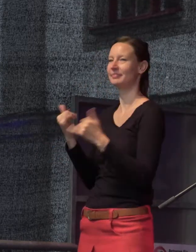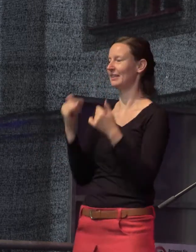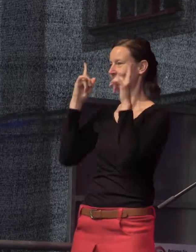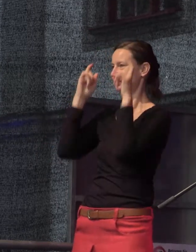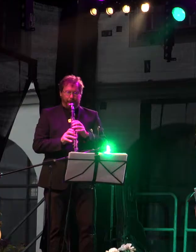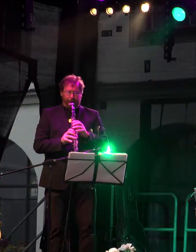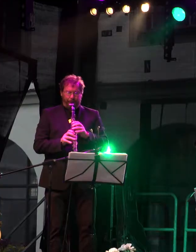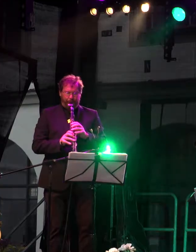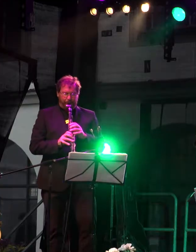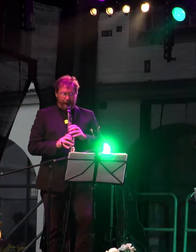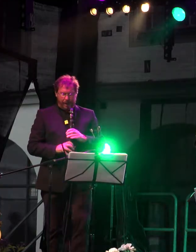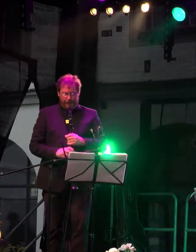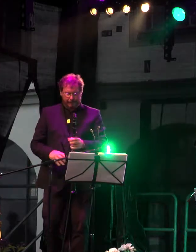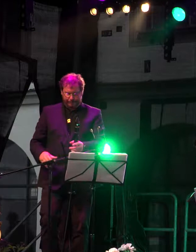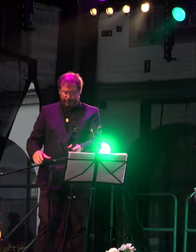dank